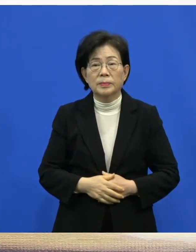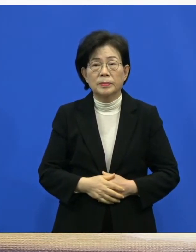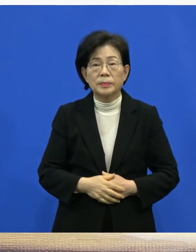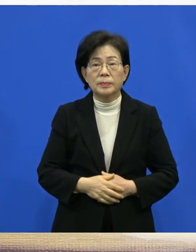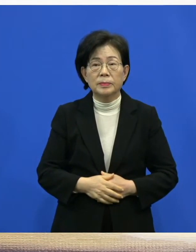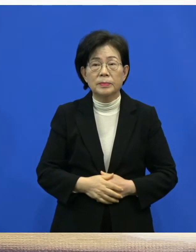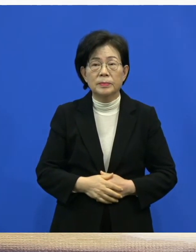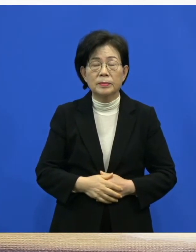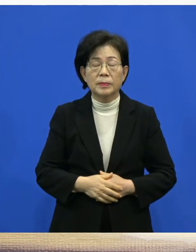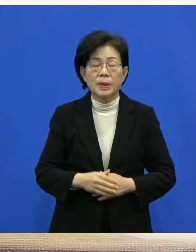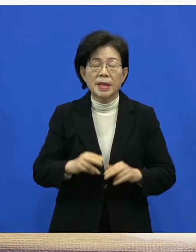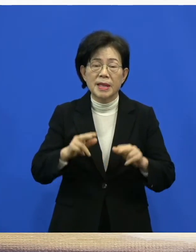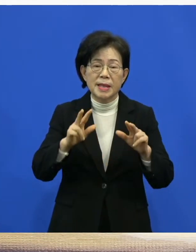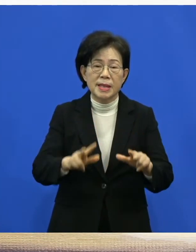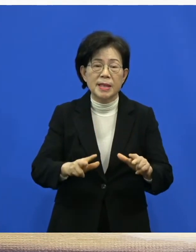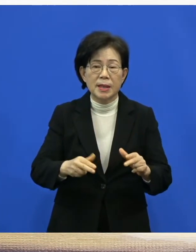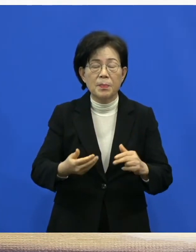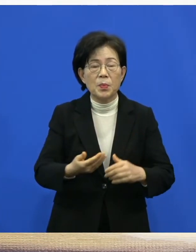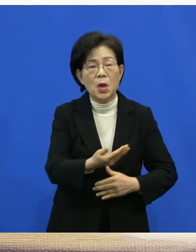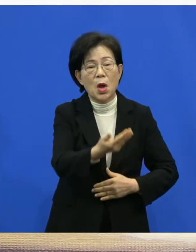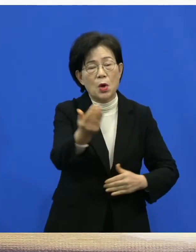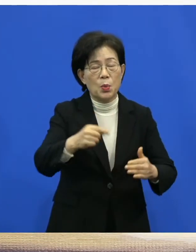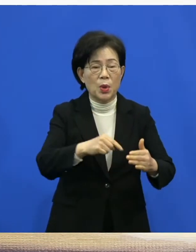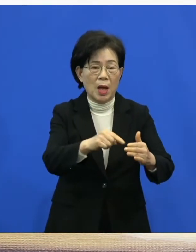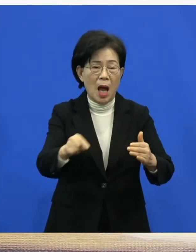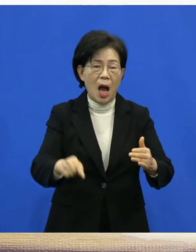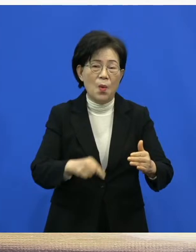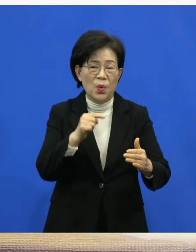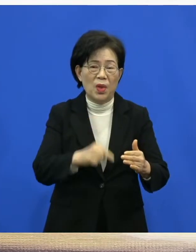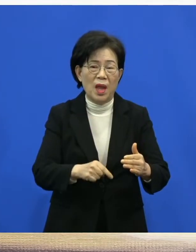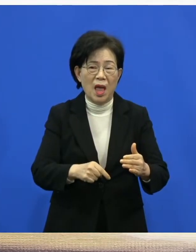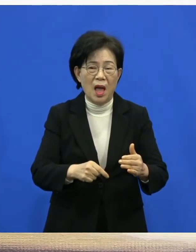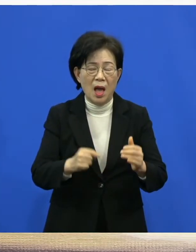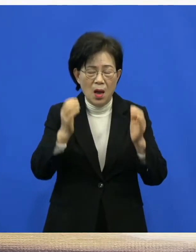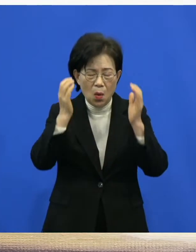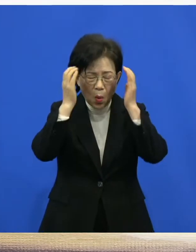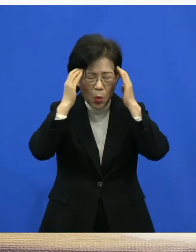아마 지금 우리 중에도 인생이 지금 추락 중에 있는 분들이 있을 거예요.